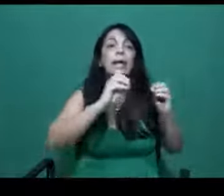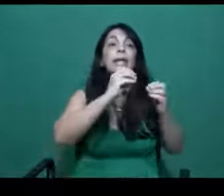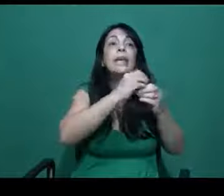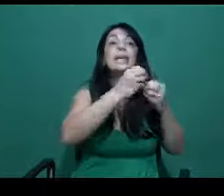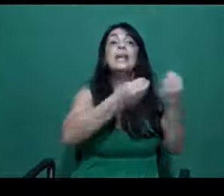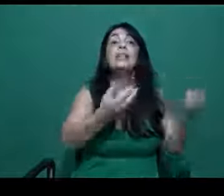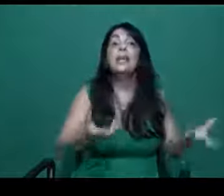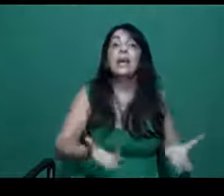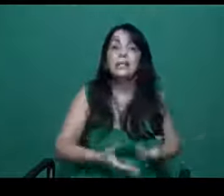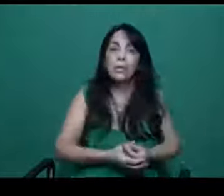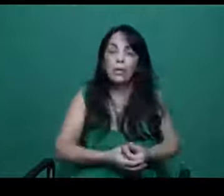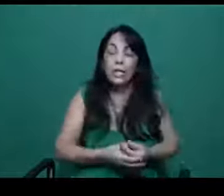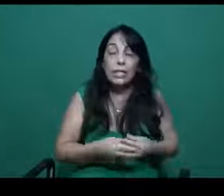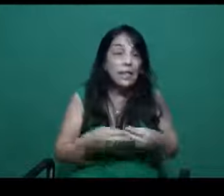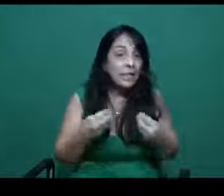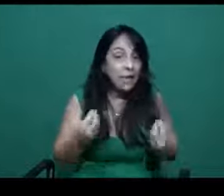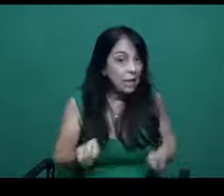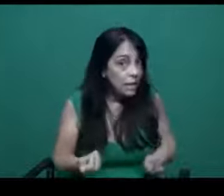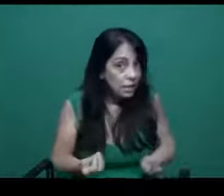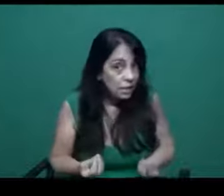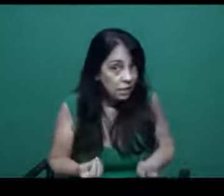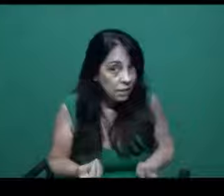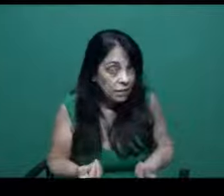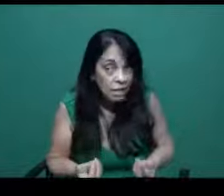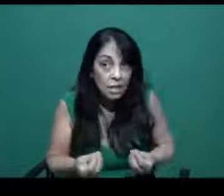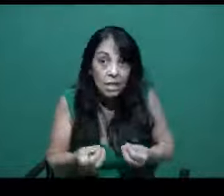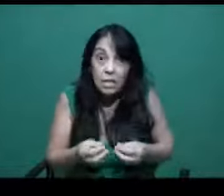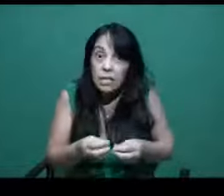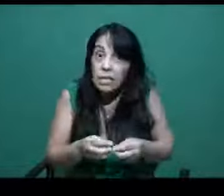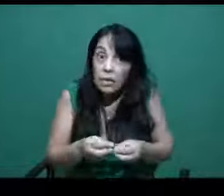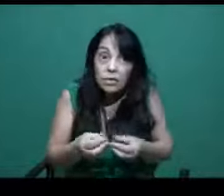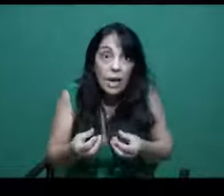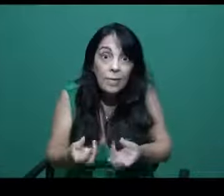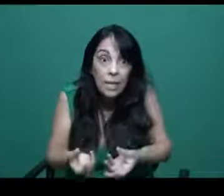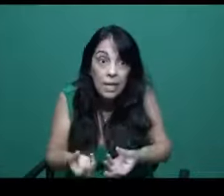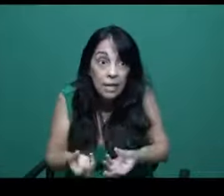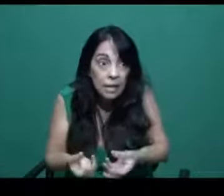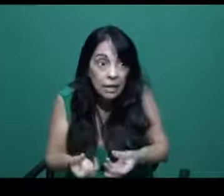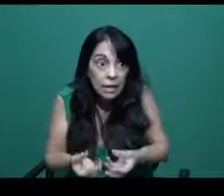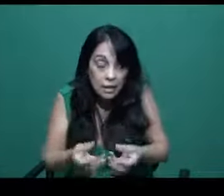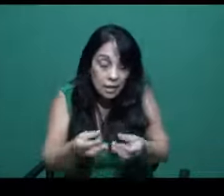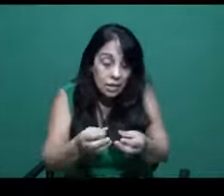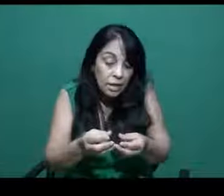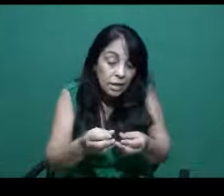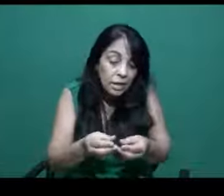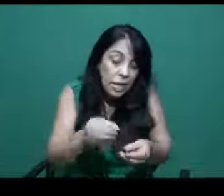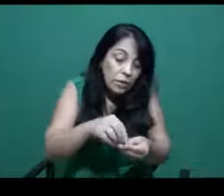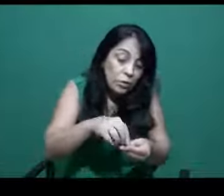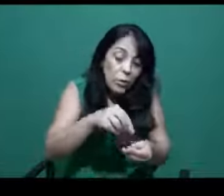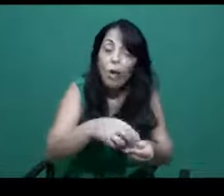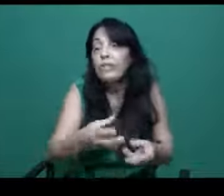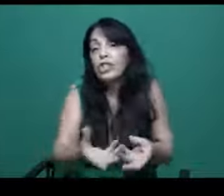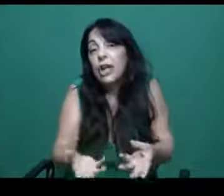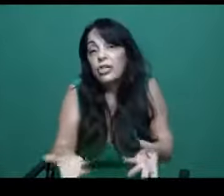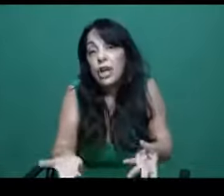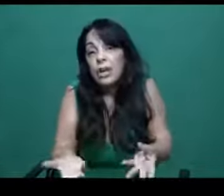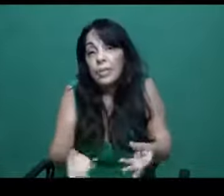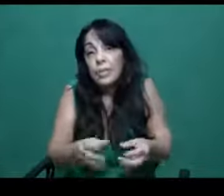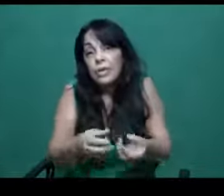que ingredientes são esses? Tinha criança que não sabia que dentro do ovo tinha gema, porque ele